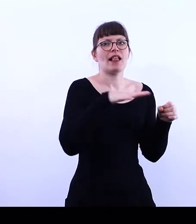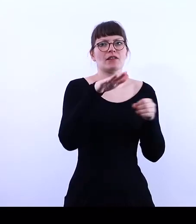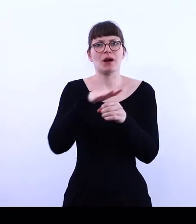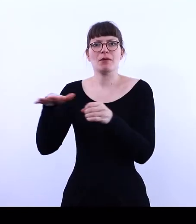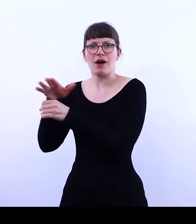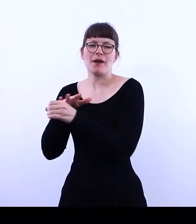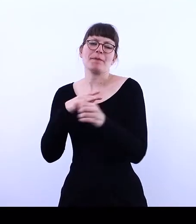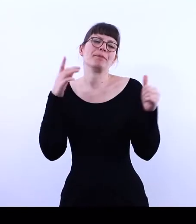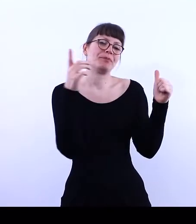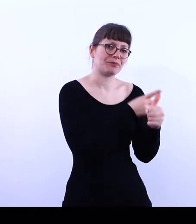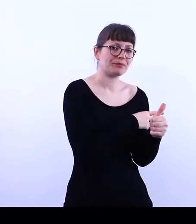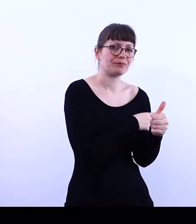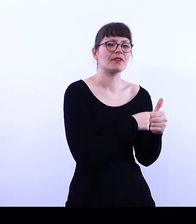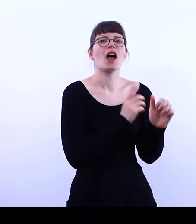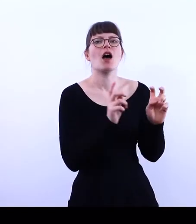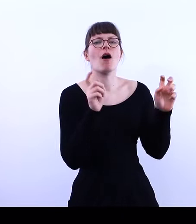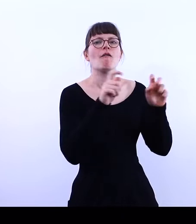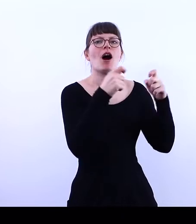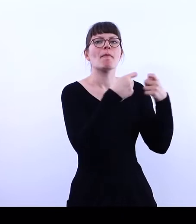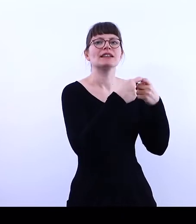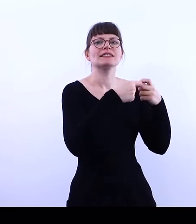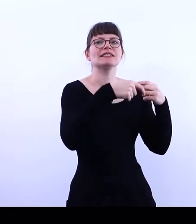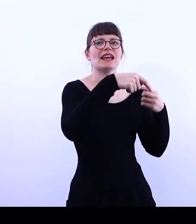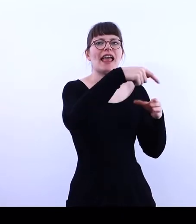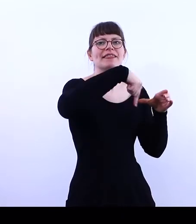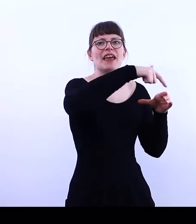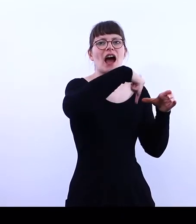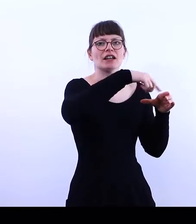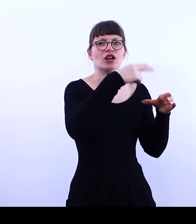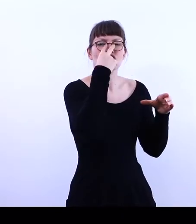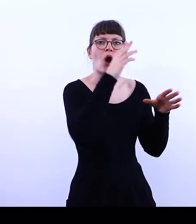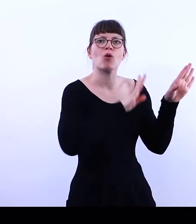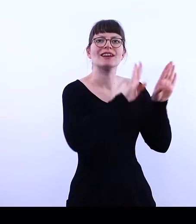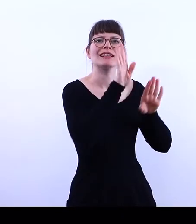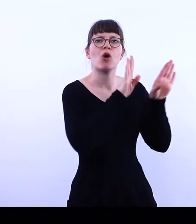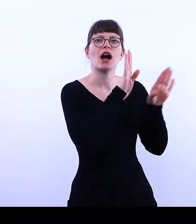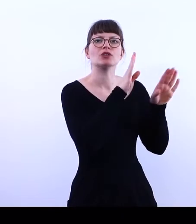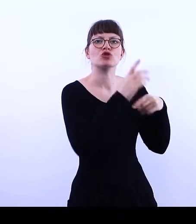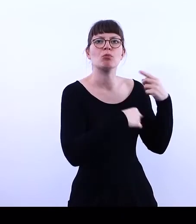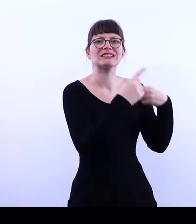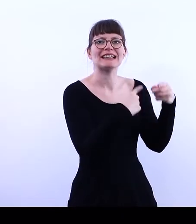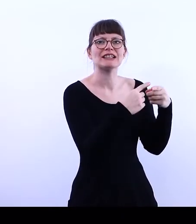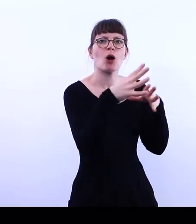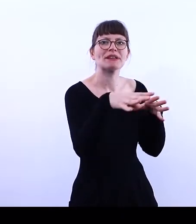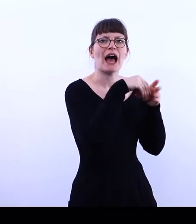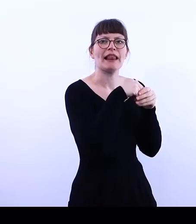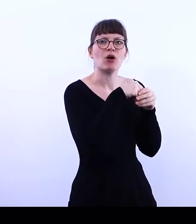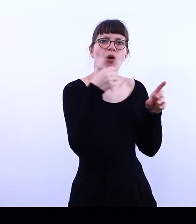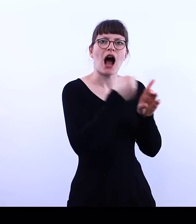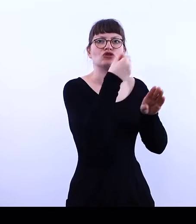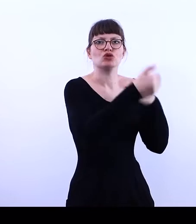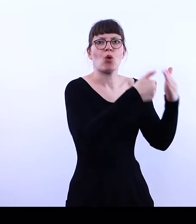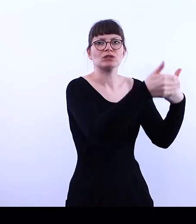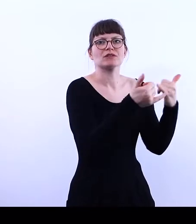einmal darum, verbandsintern zu schauen, wie können wir dort demokratische Prozesse und Beteiligungen einfach anstoßen